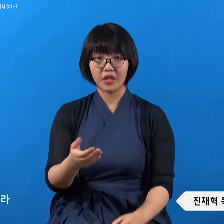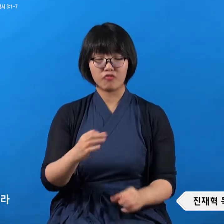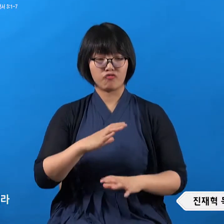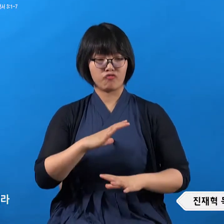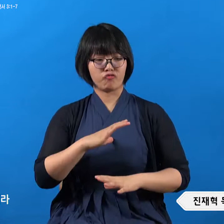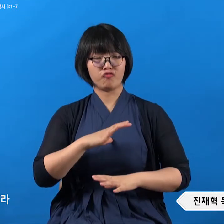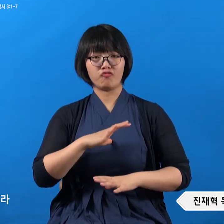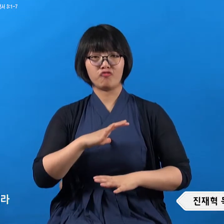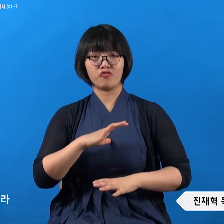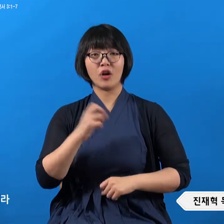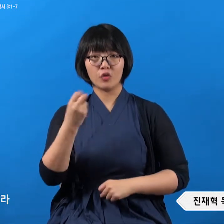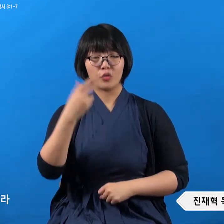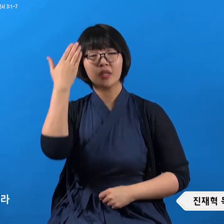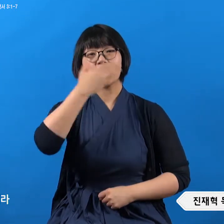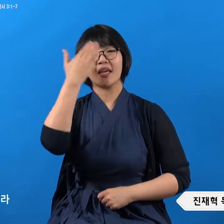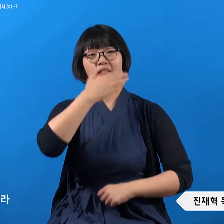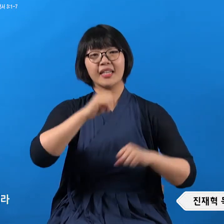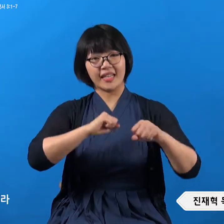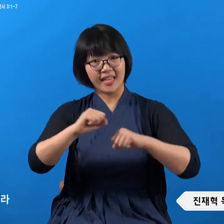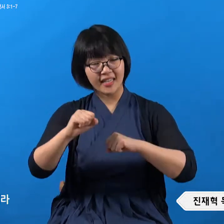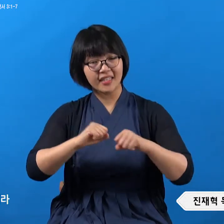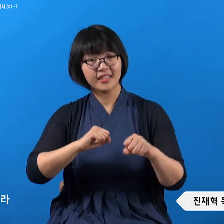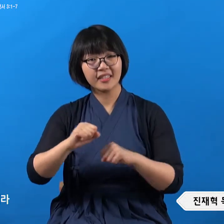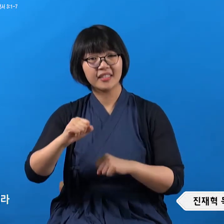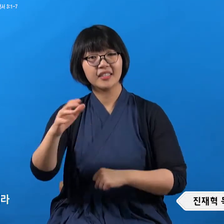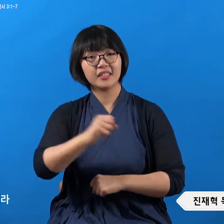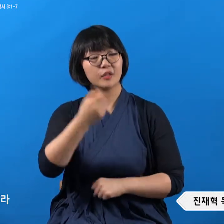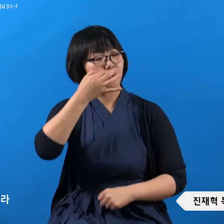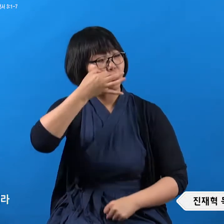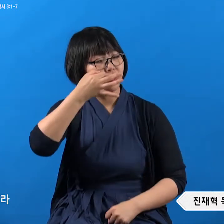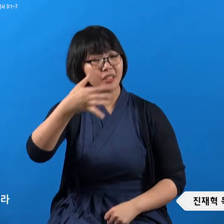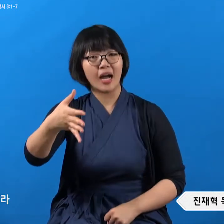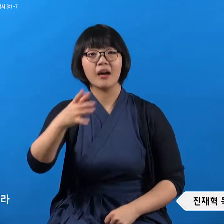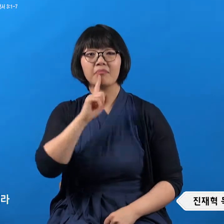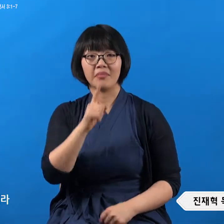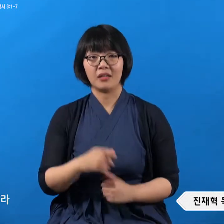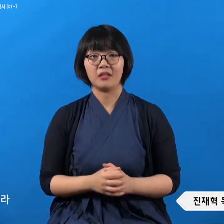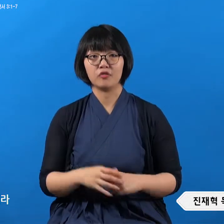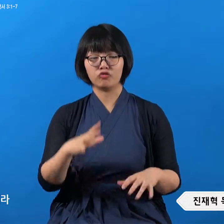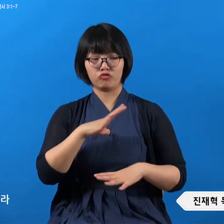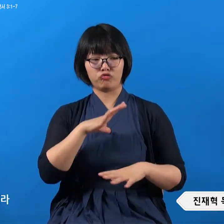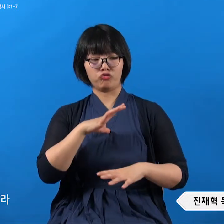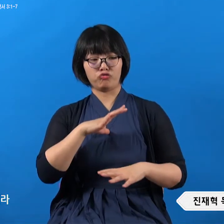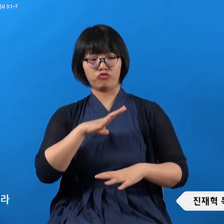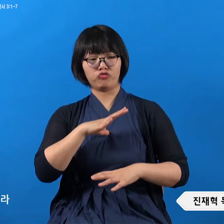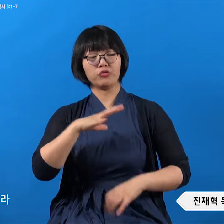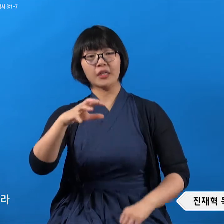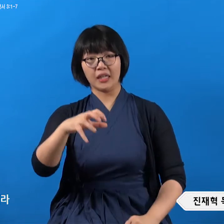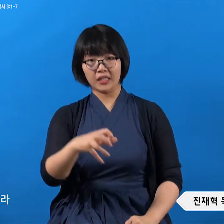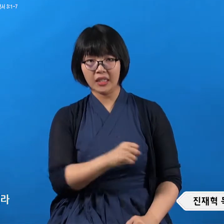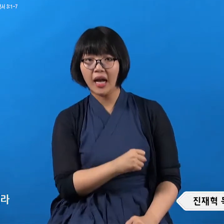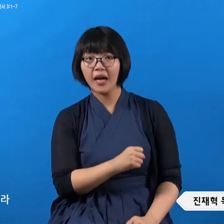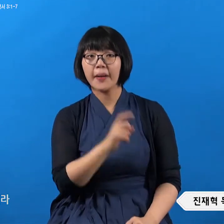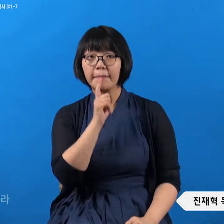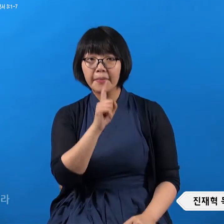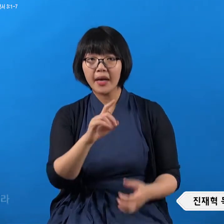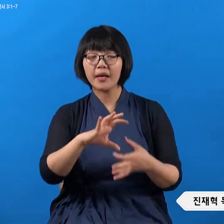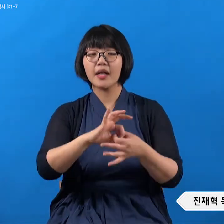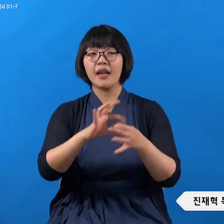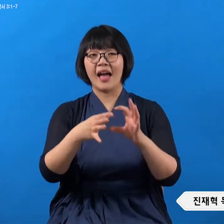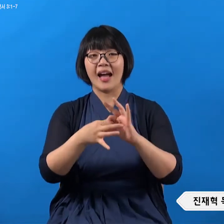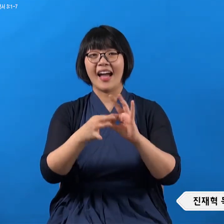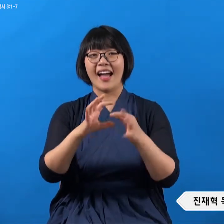너희의 두려워하며 정결한 행실을 봄이라. 이 두려워한다는 것은 포보스라는